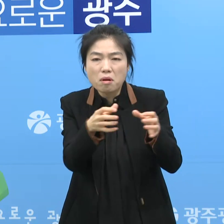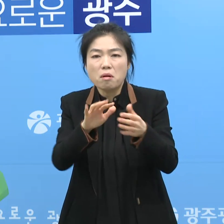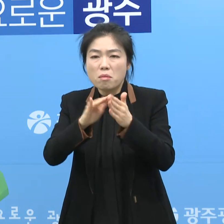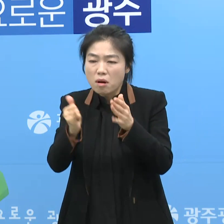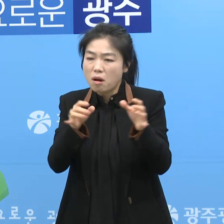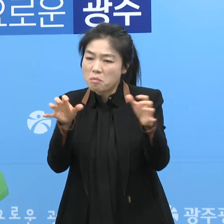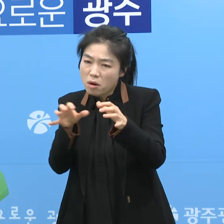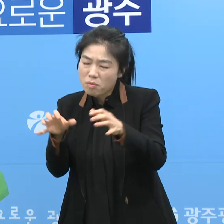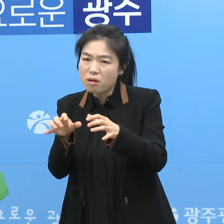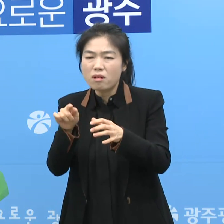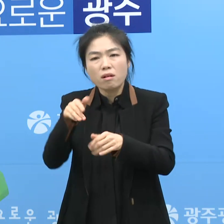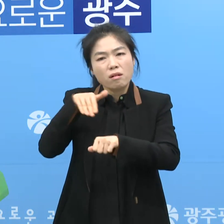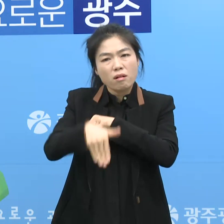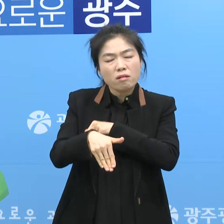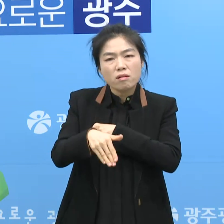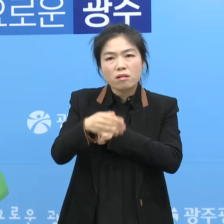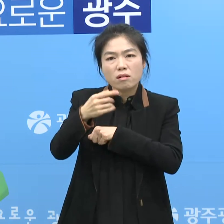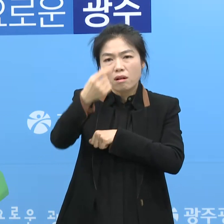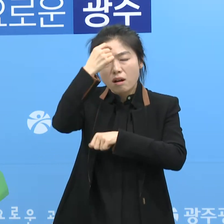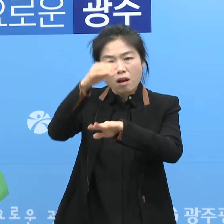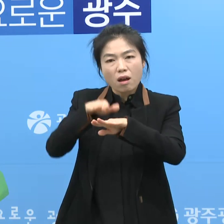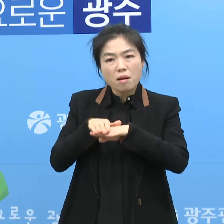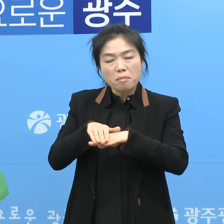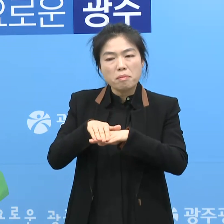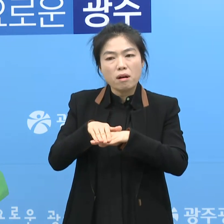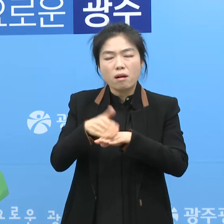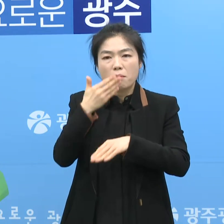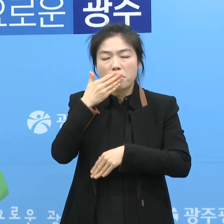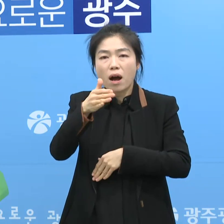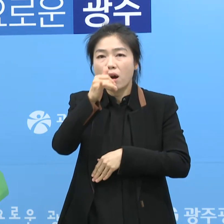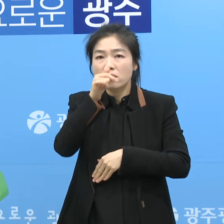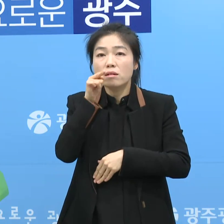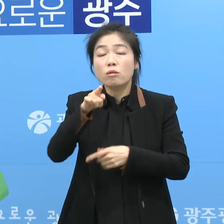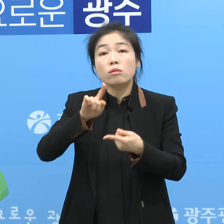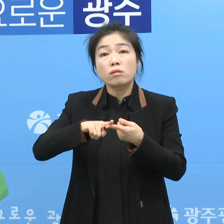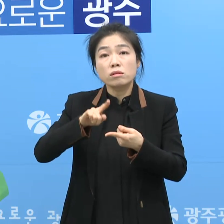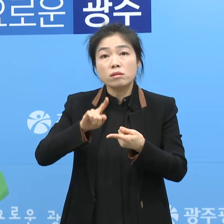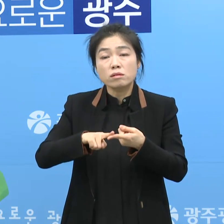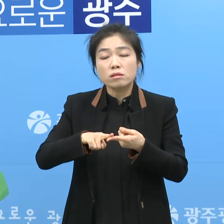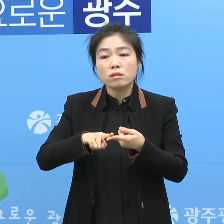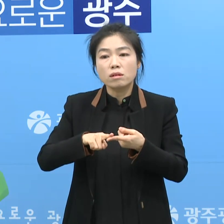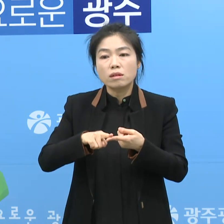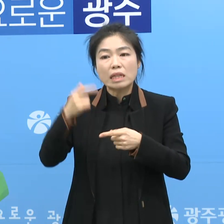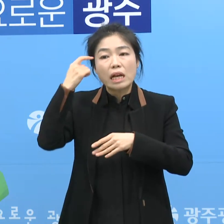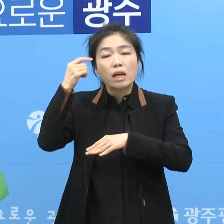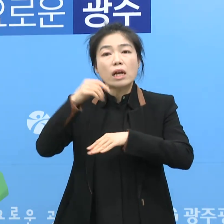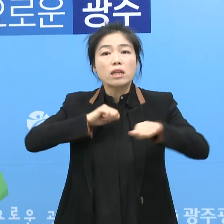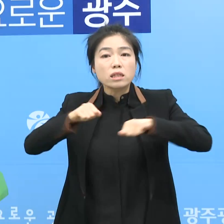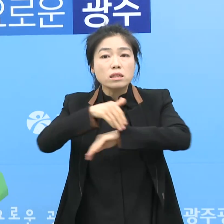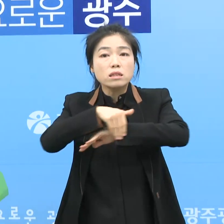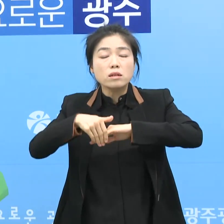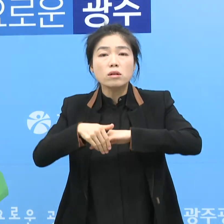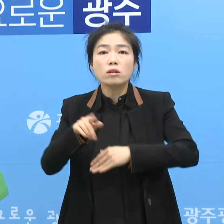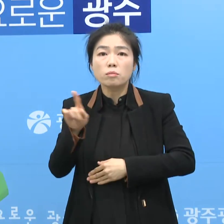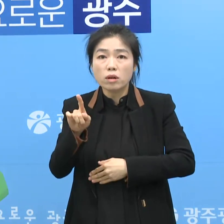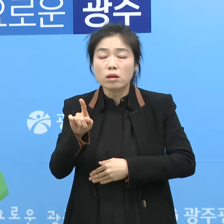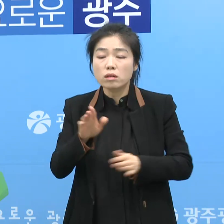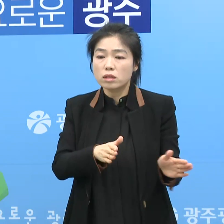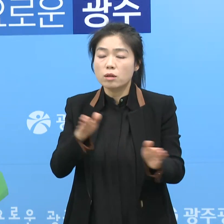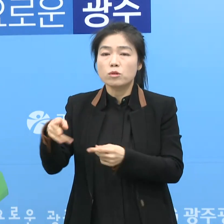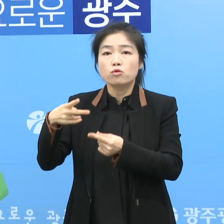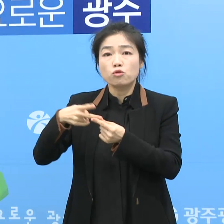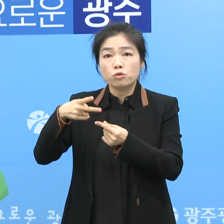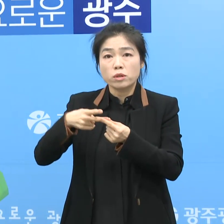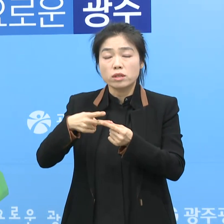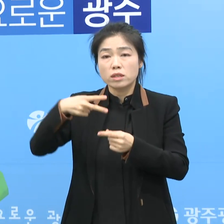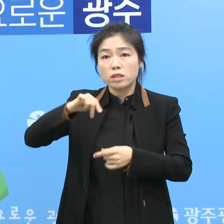그 예배라든지 회합이 있을 가능성이 있는데 거기에 대해서 대응을 하고 계신 이제 첫 번째 질문이고요. 두